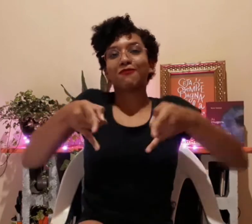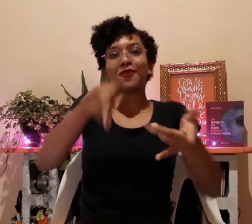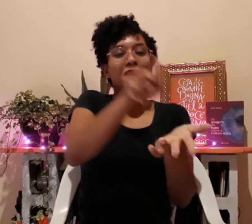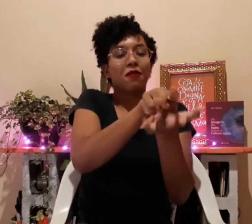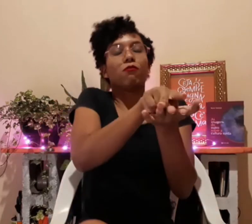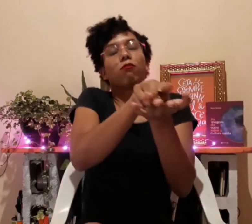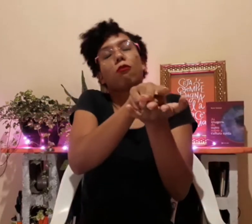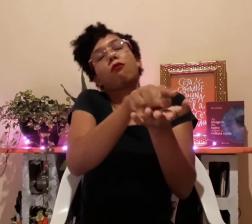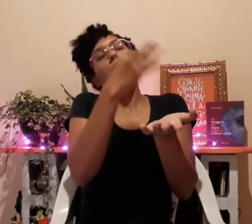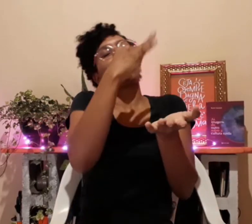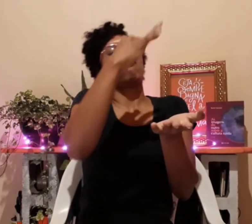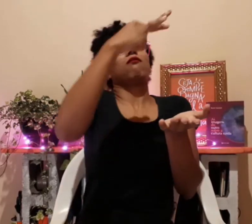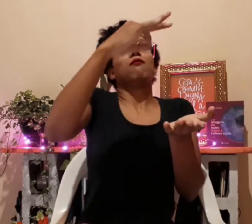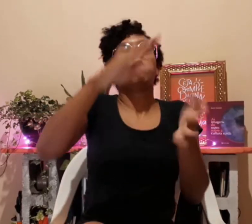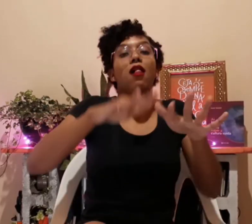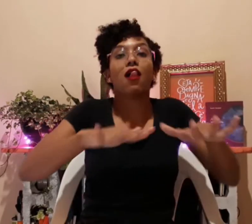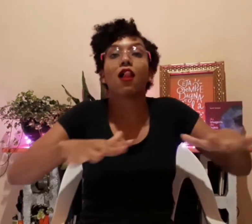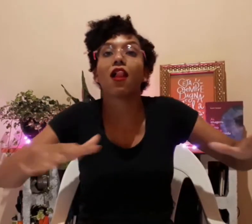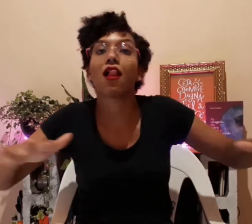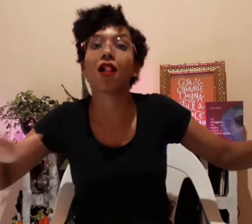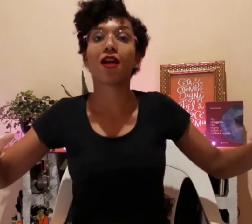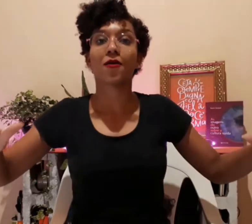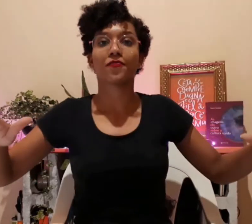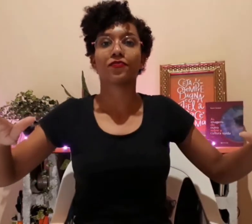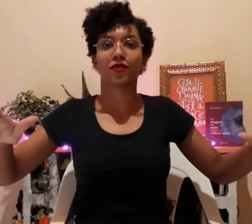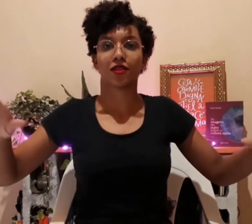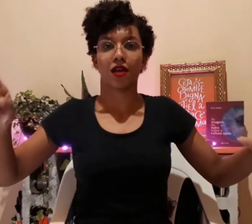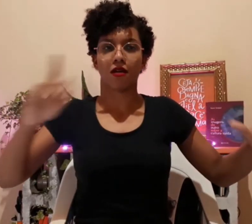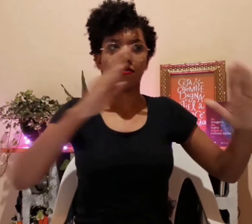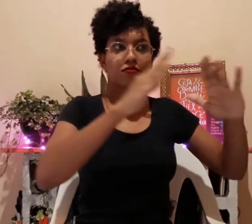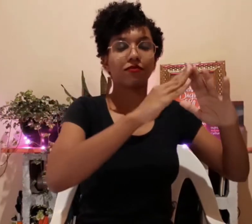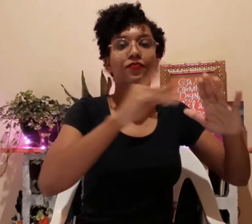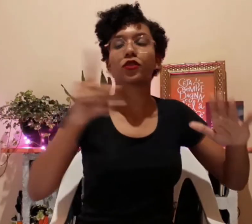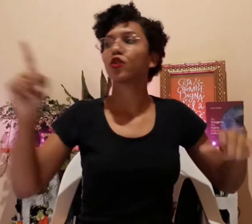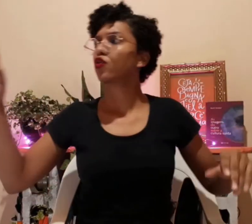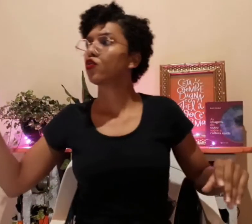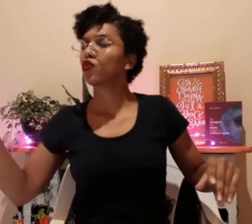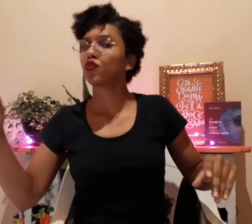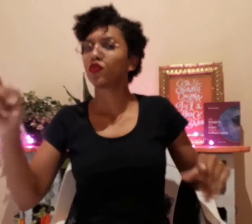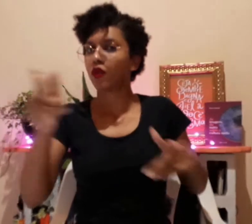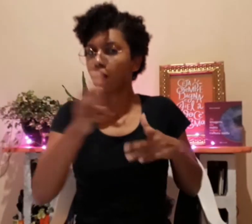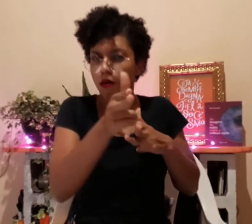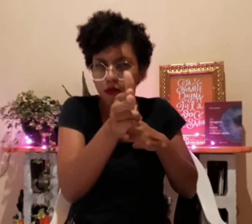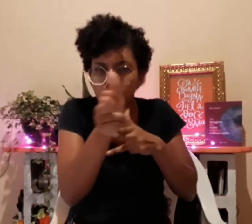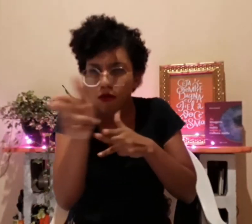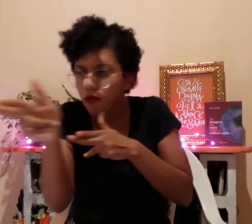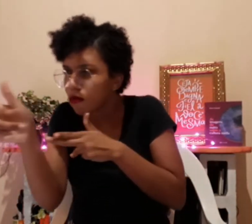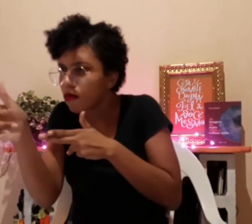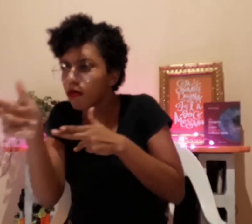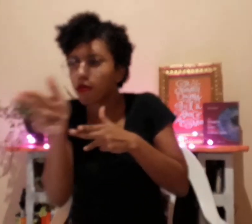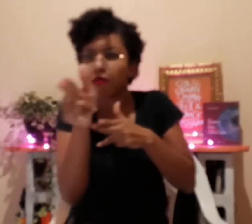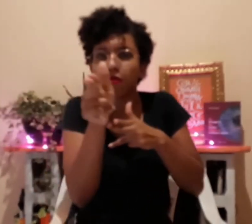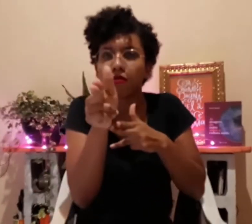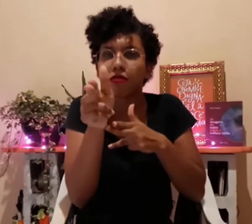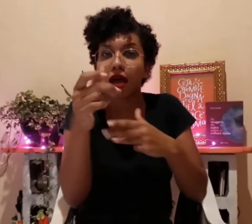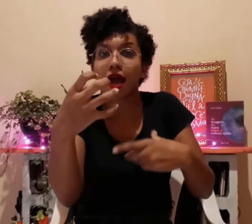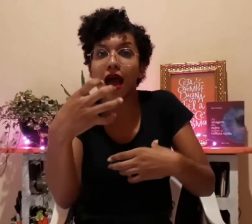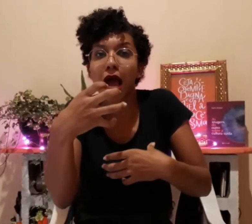pulando ali. E o lobo roncando. E quem tá passando ali por perto? O caçador.